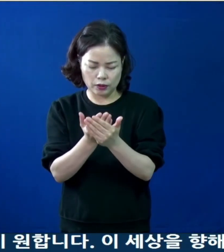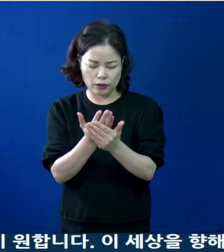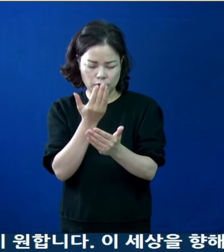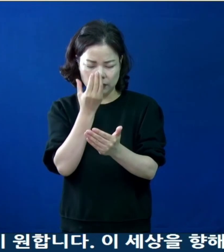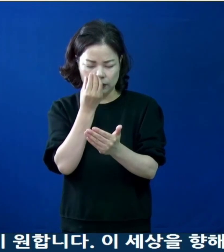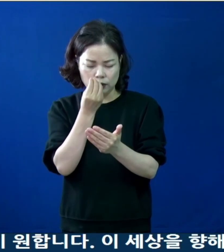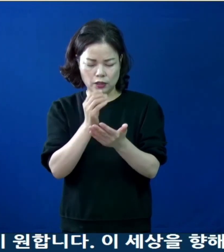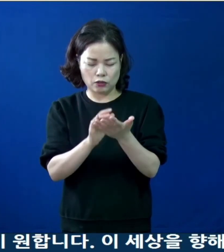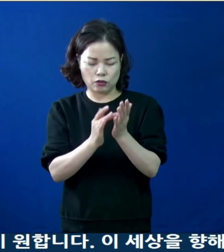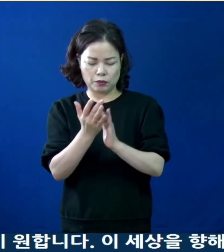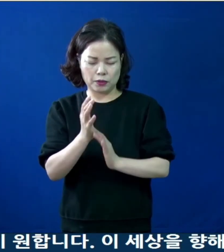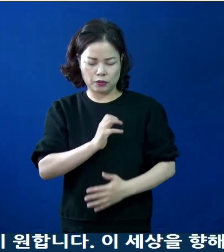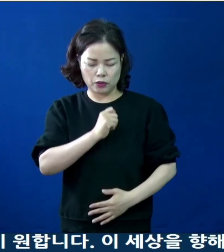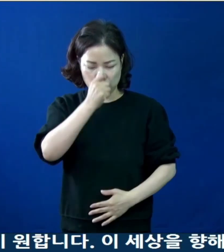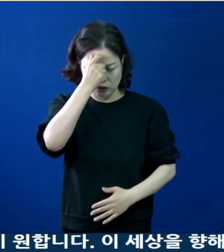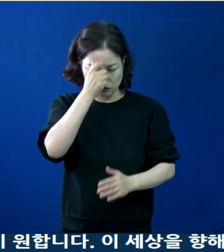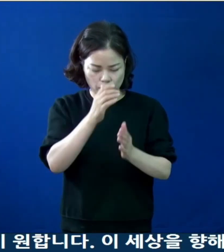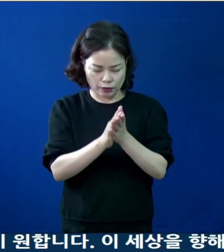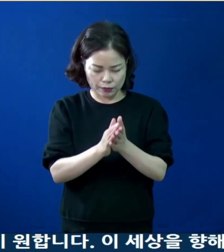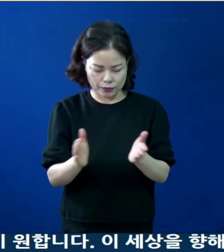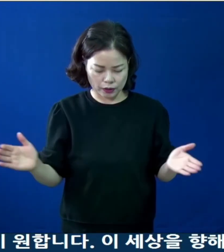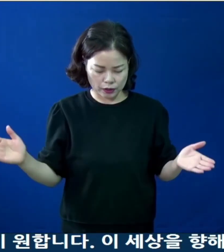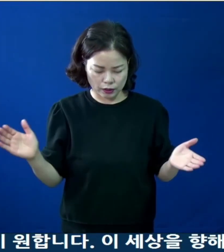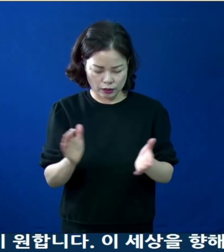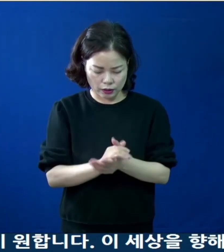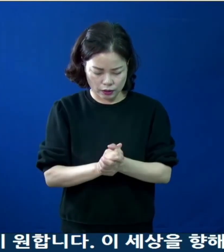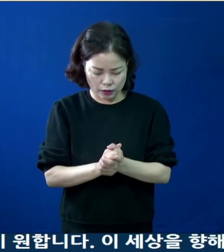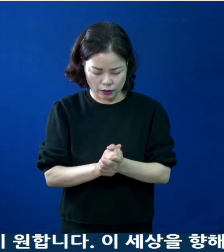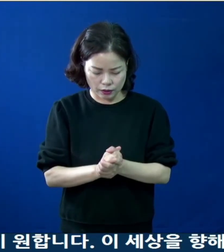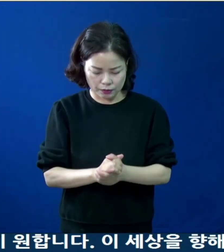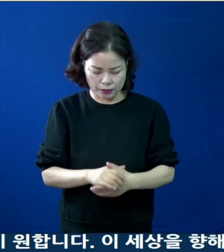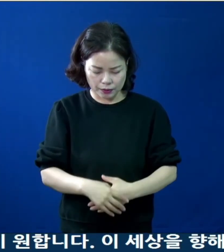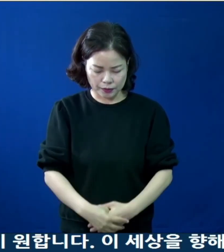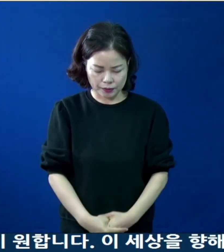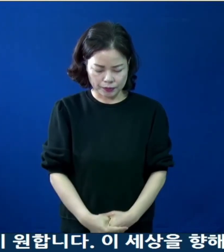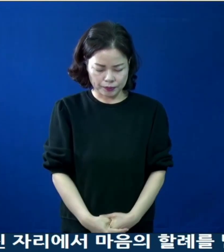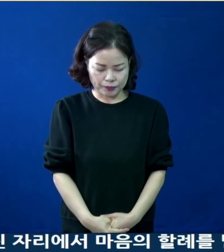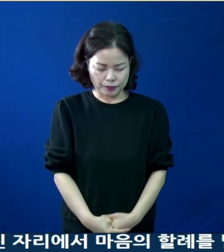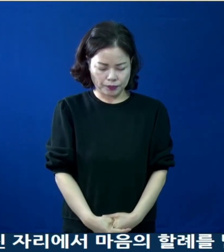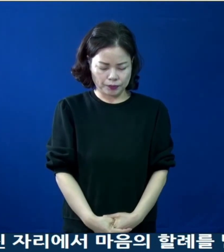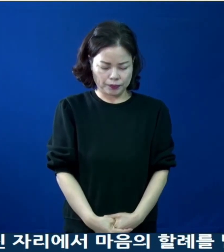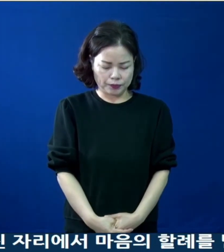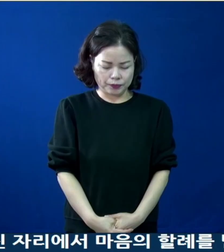거룩하신 예수님의 이름으로 기도하옵나이다. 아멘.